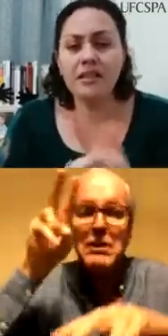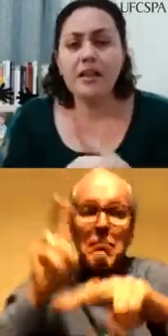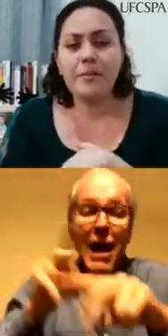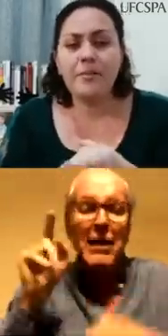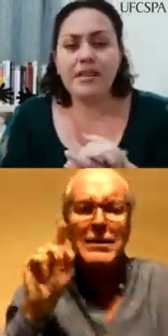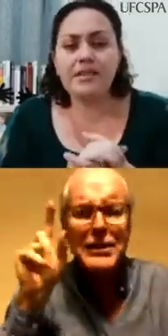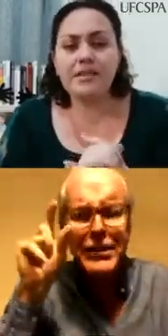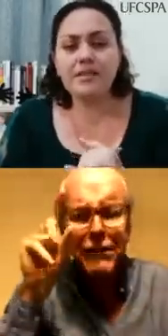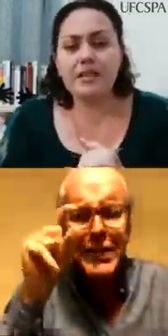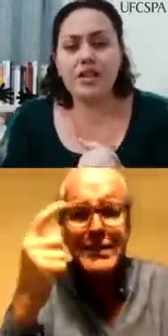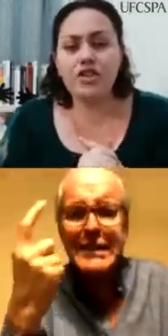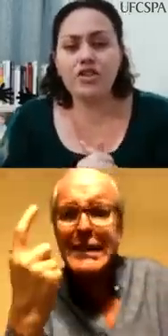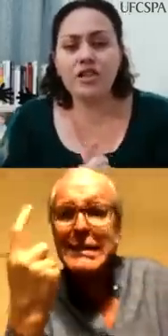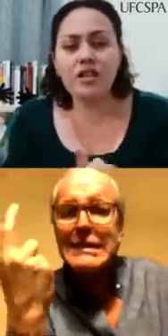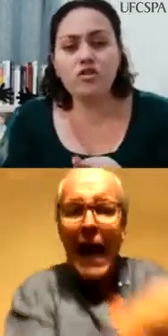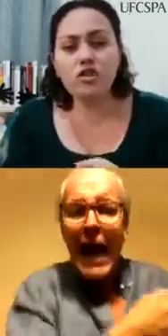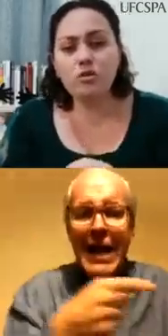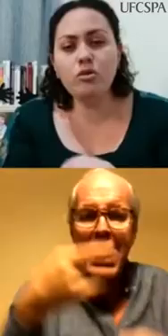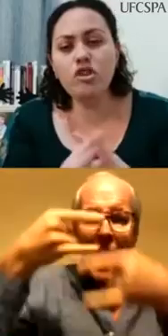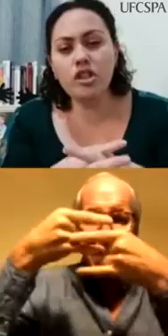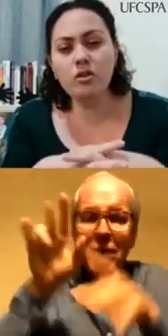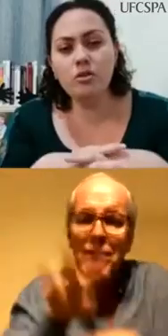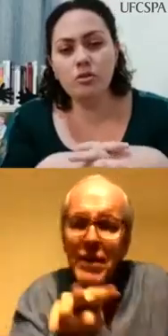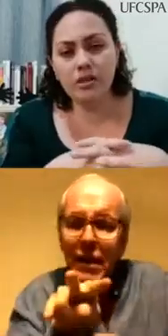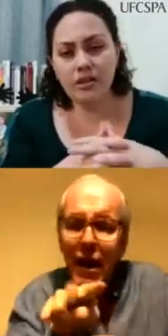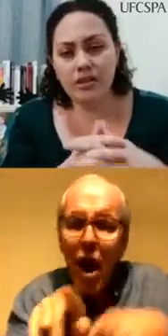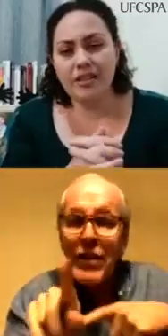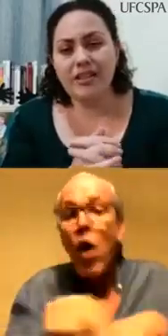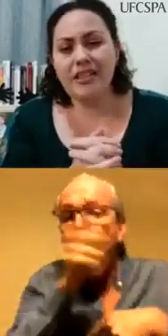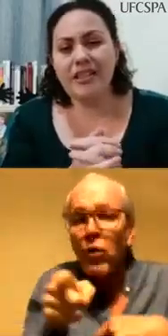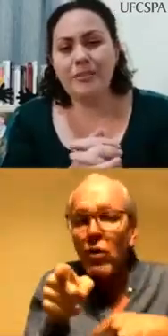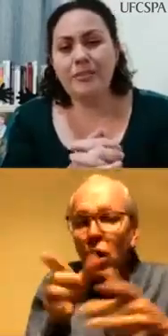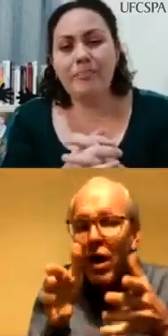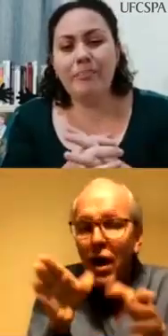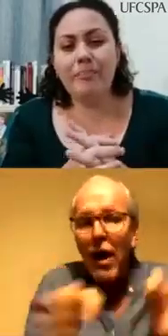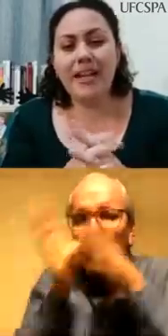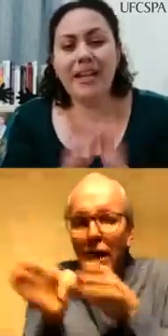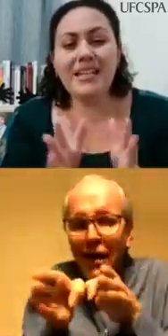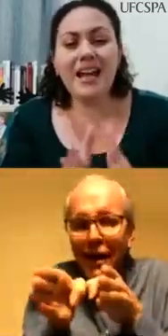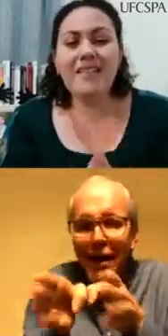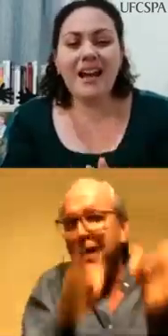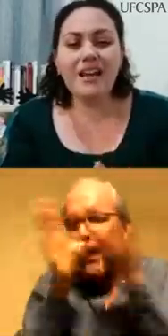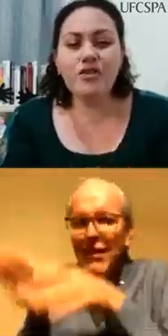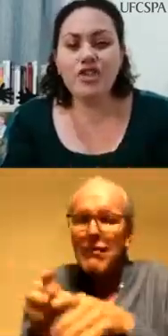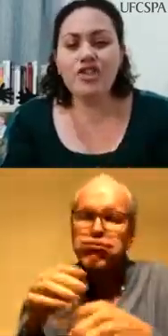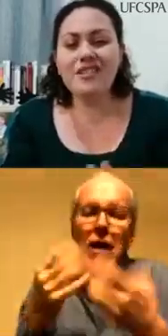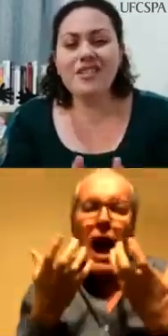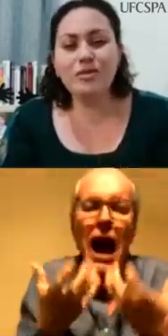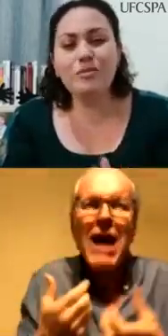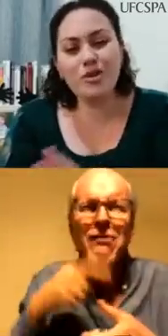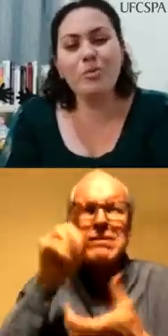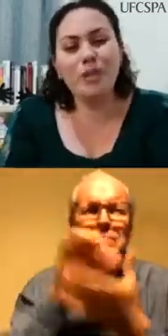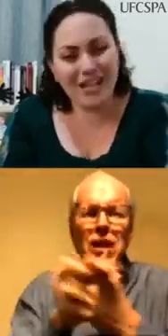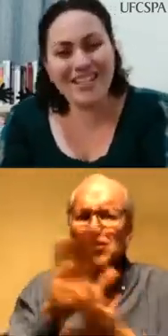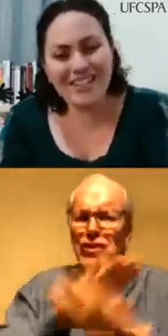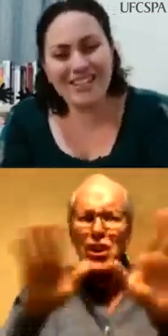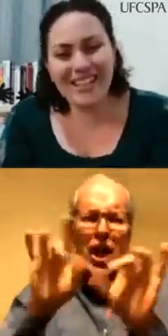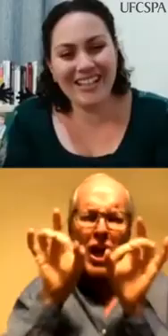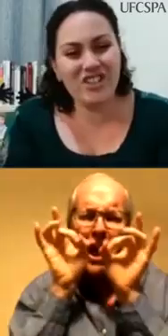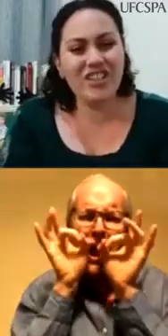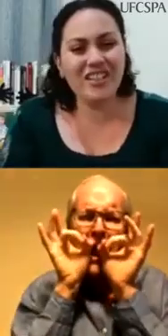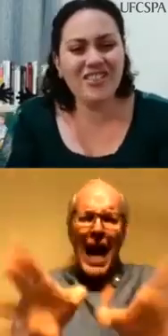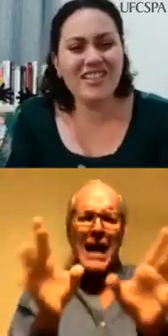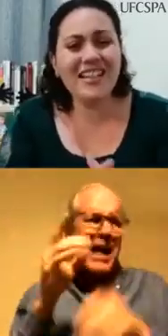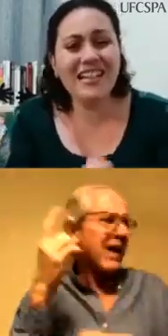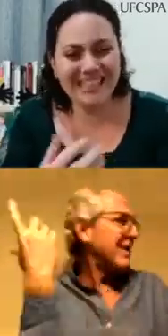né? Mas a gente tem discutido que parece que a live hoje em dia tem sido meio de comunicação, né?